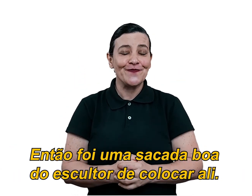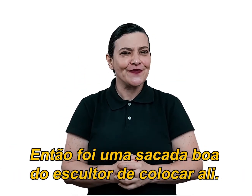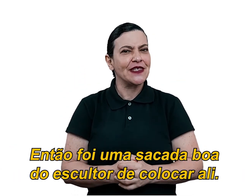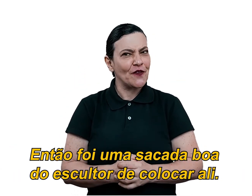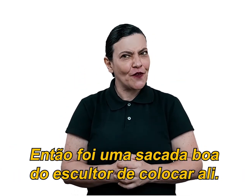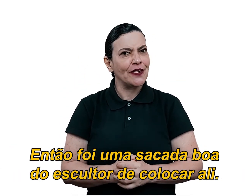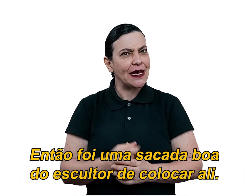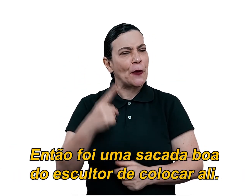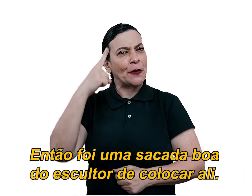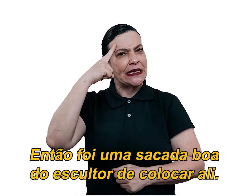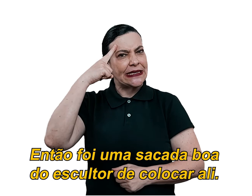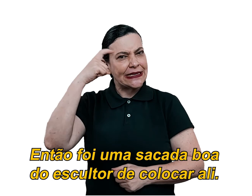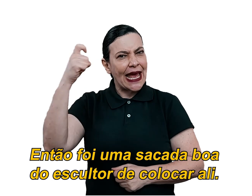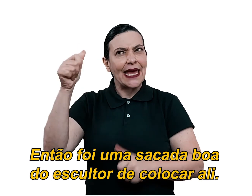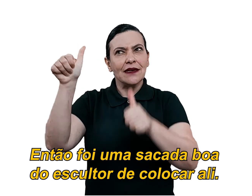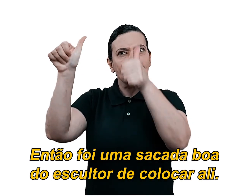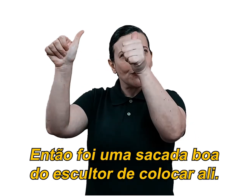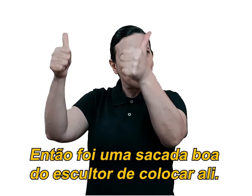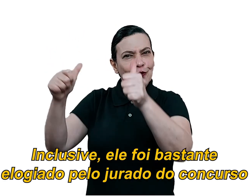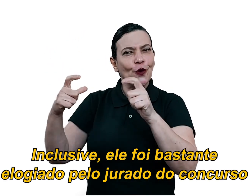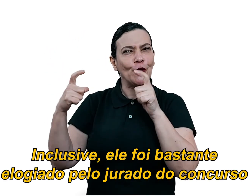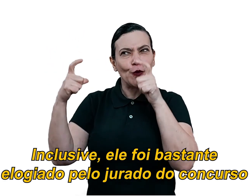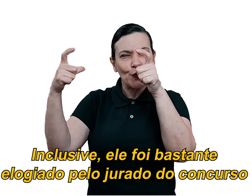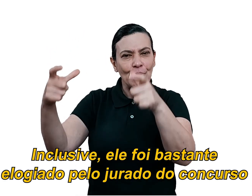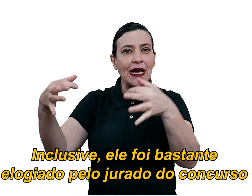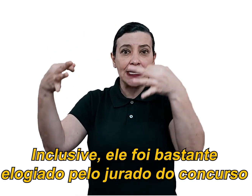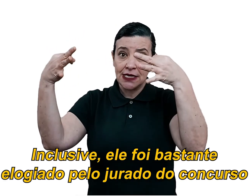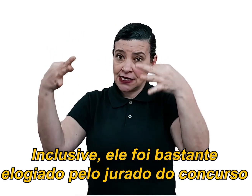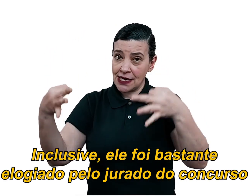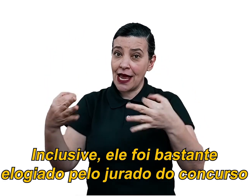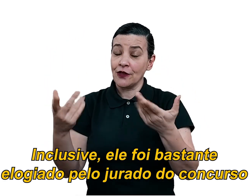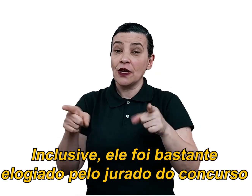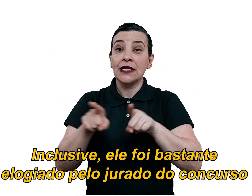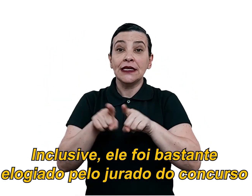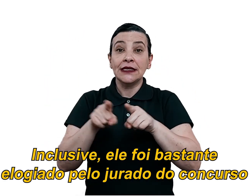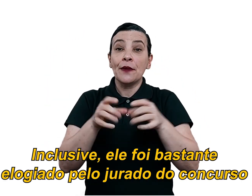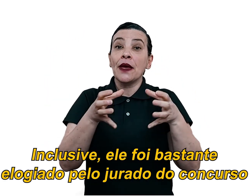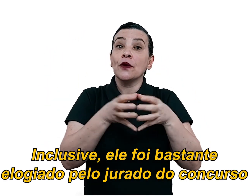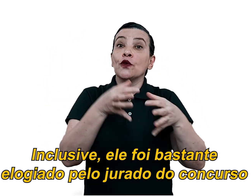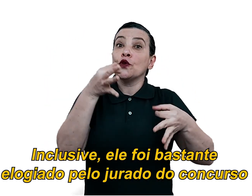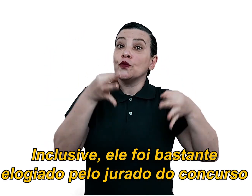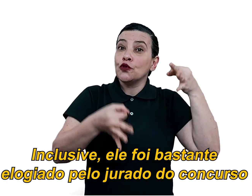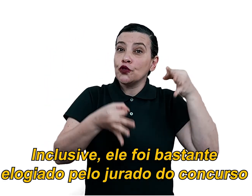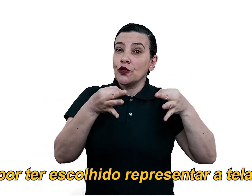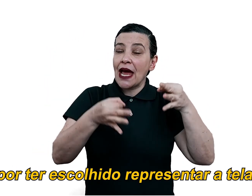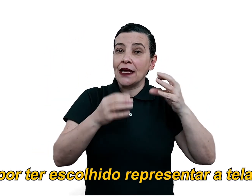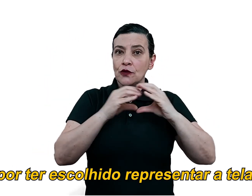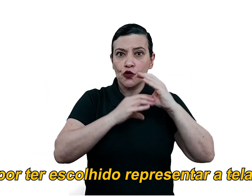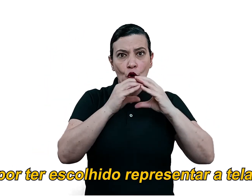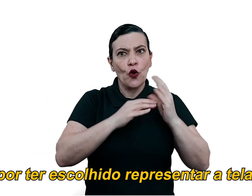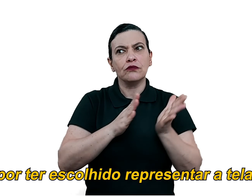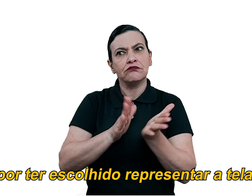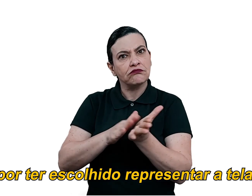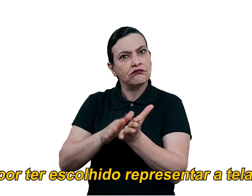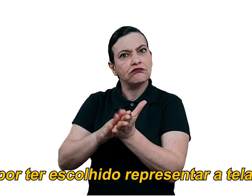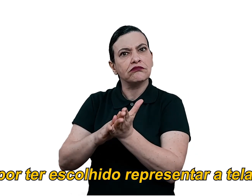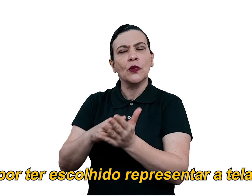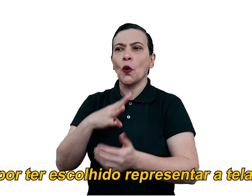sacada boa do escultor de colocar ali, inclusive ele foi bastante elogiado pelo jurado do concurso por ter escolhido